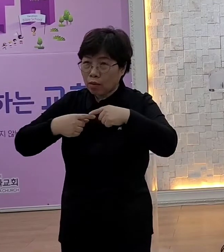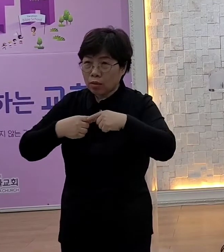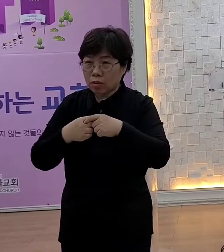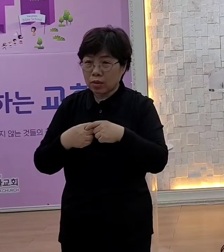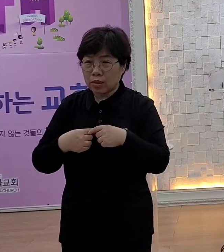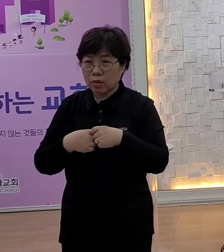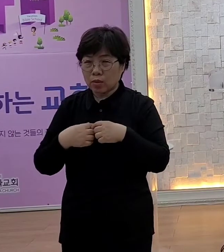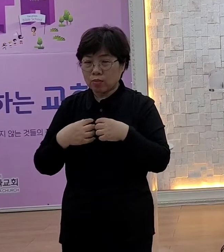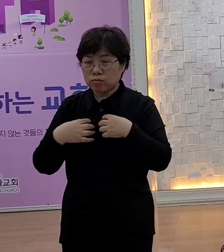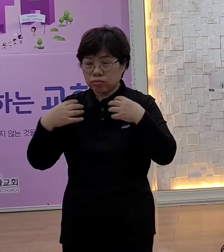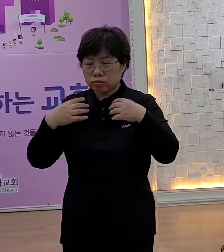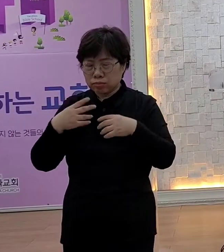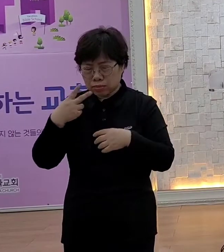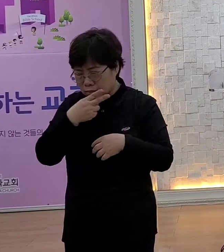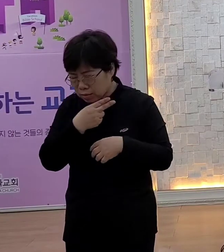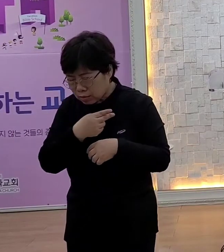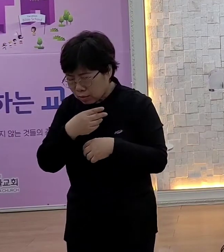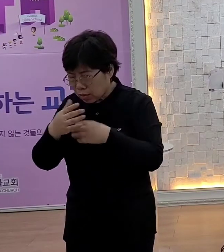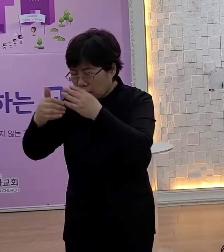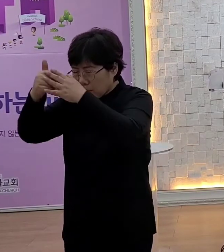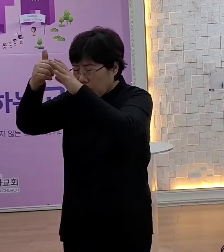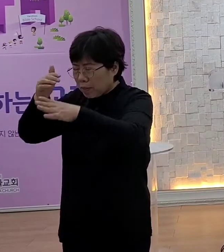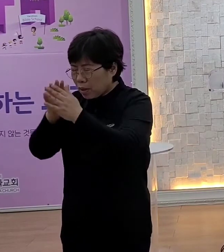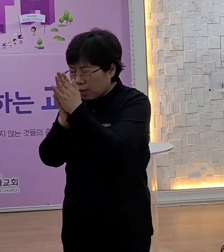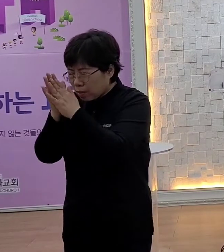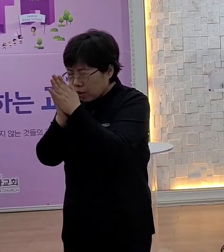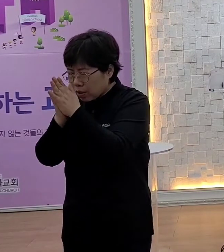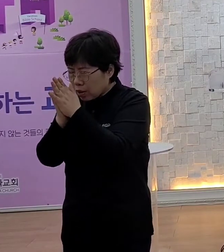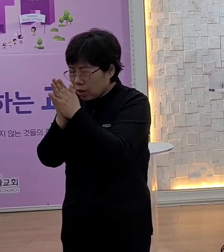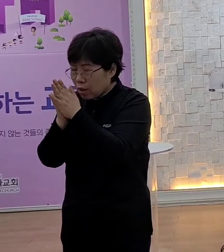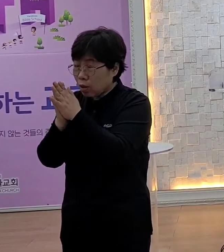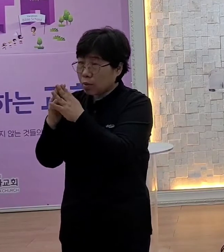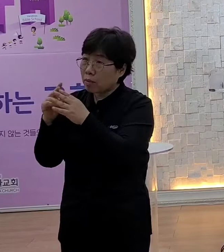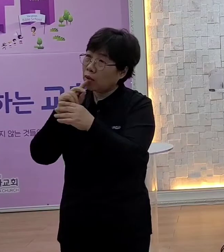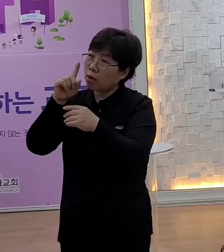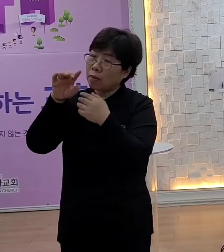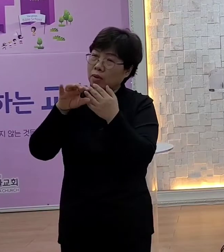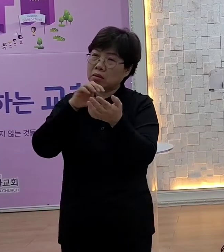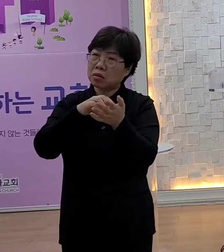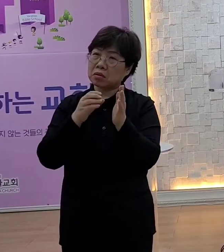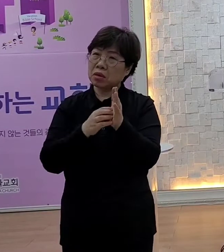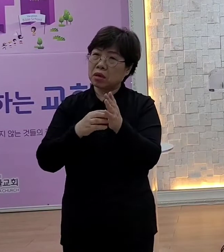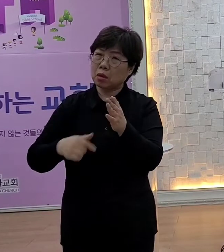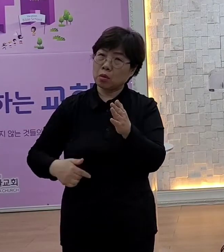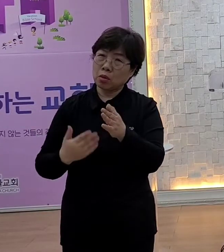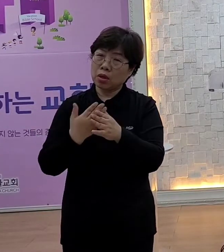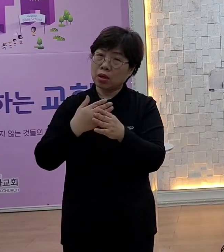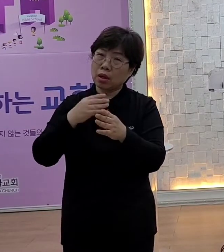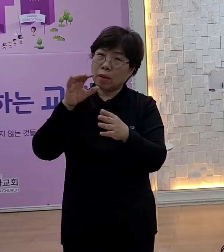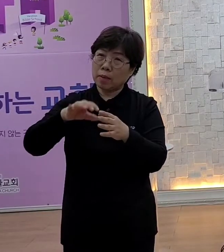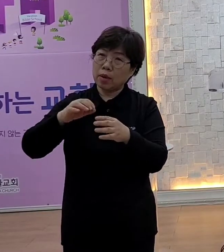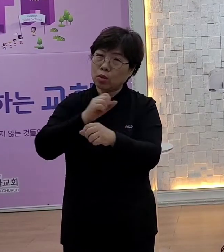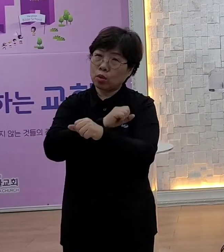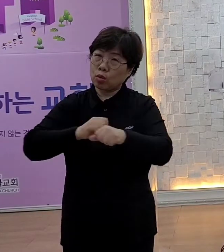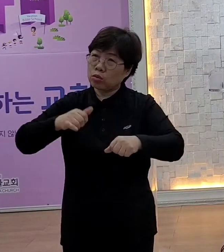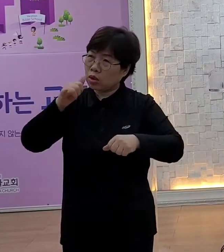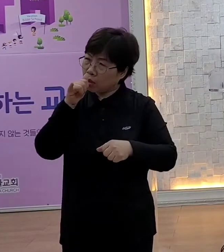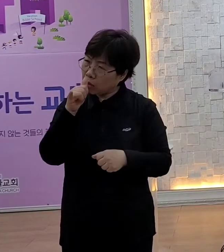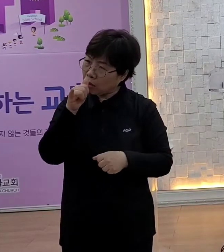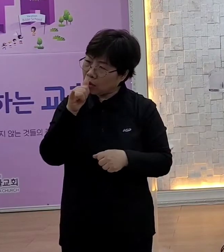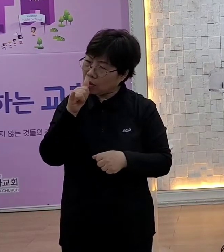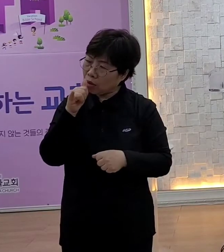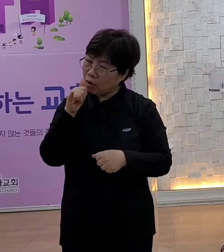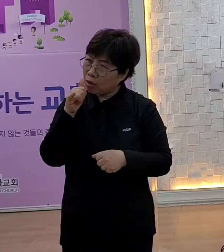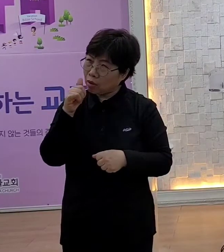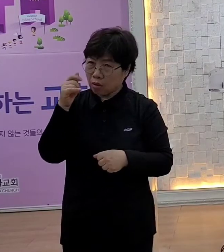뒤집으시고 금식하고 막 잘못했다 그러면 그러면 대충 해도 그냥 용서해 주시는가? 이런 마음이 그냥 딱